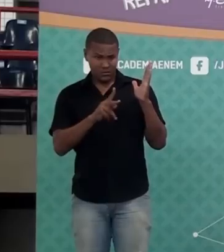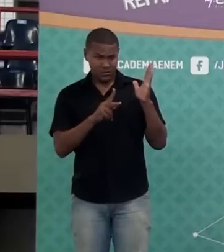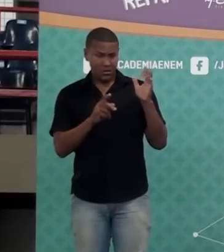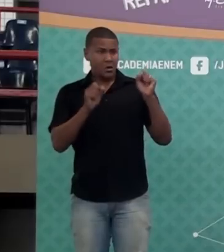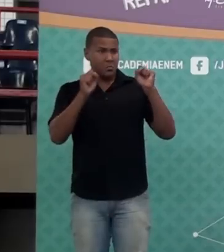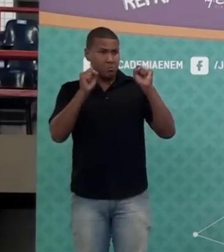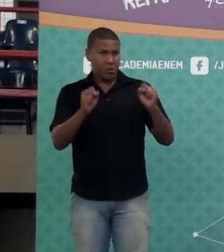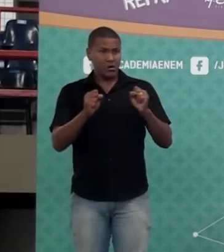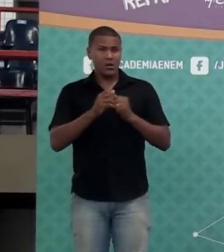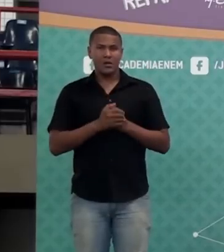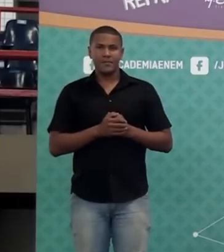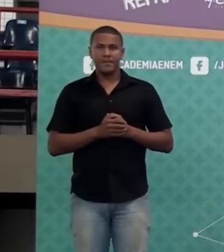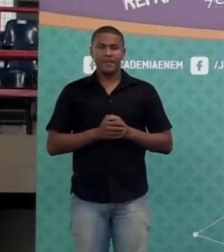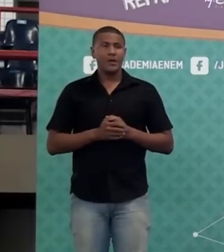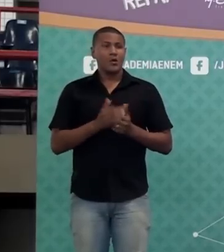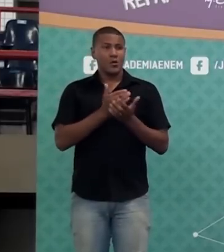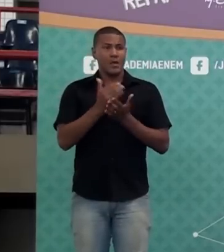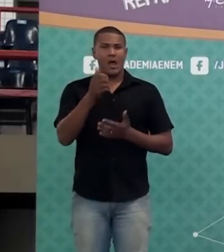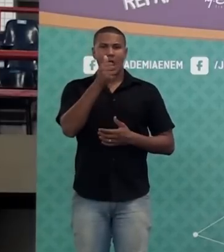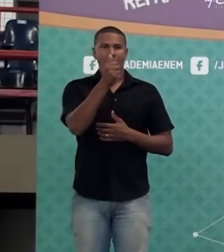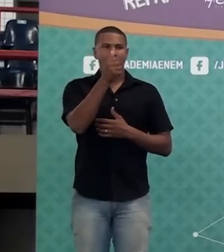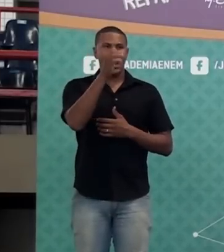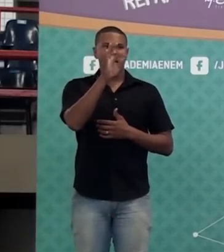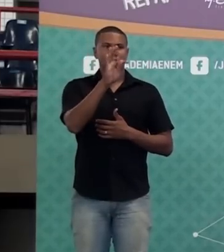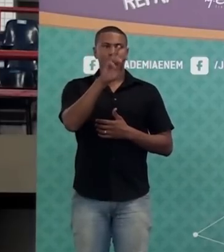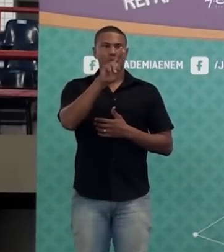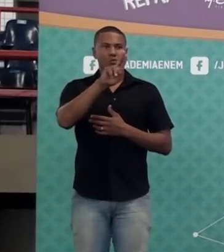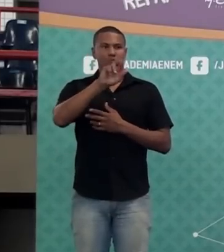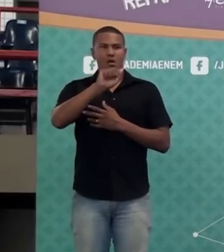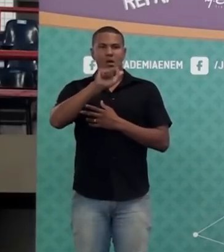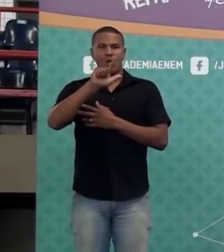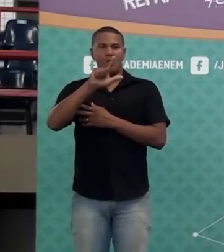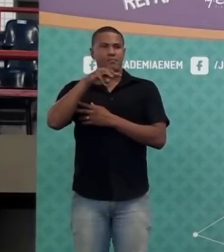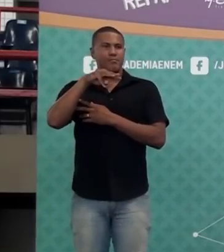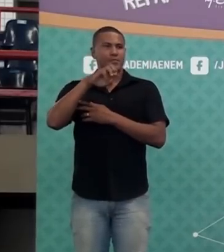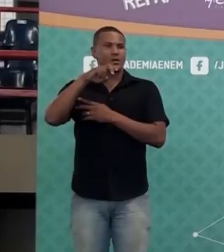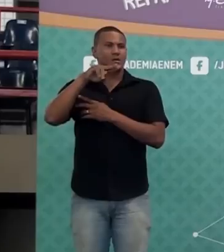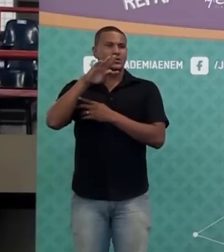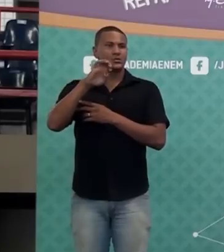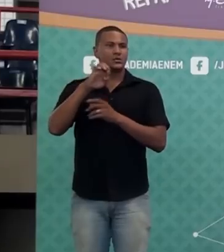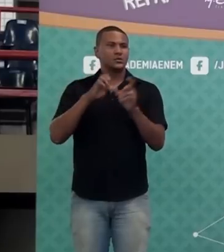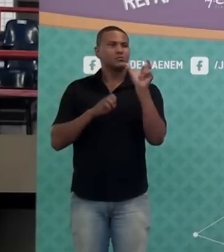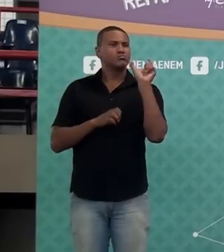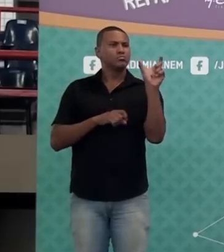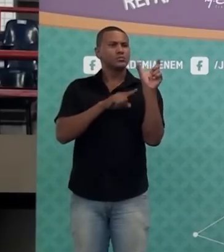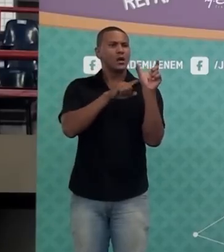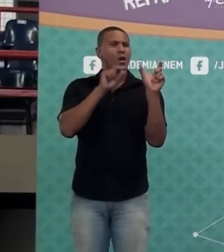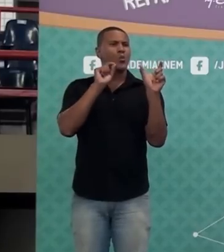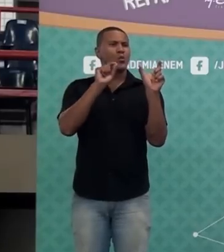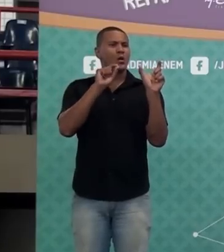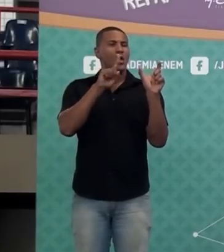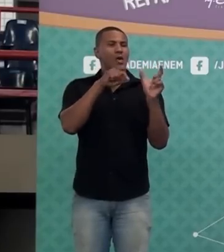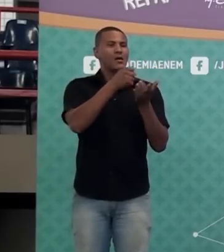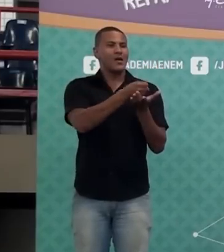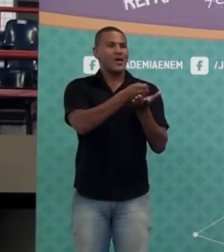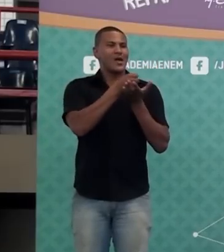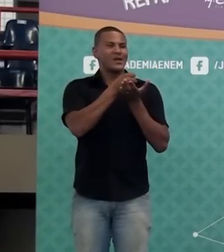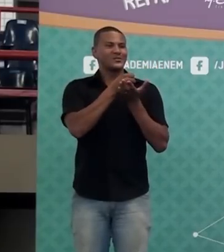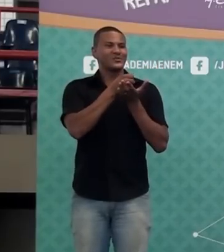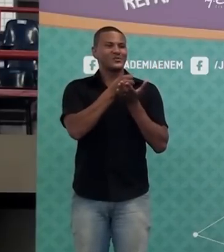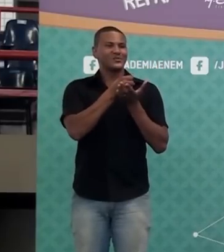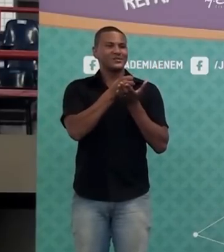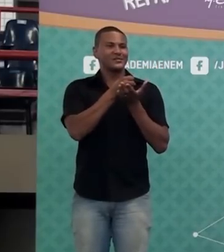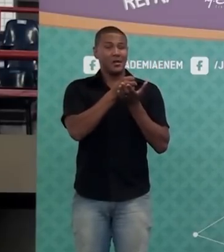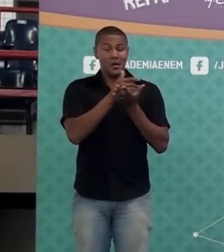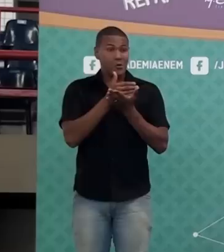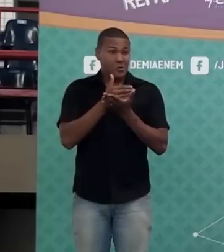a palavra atualmente é uma muleta textual. O que é uma muleta textual? É uma palavra que me ajuda